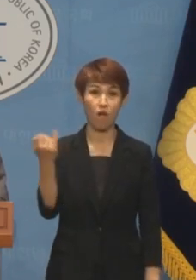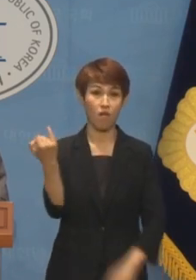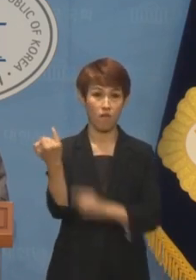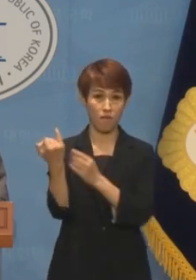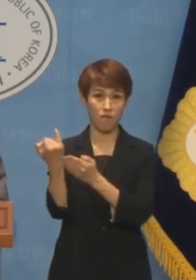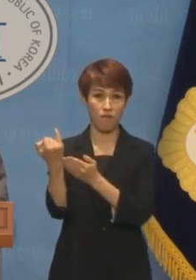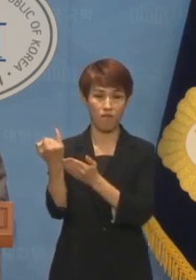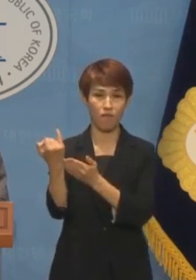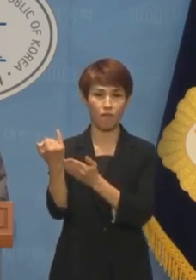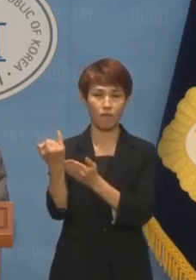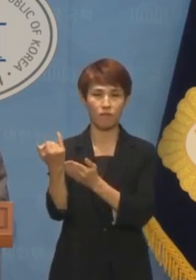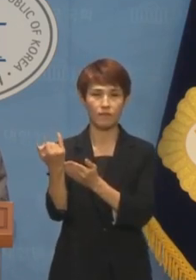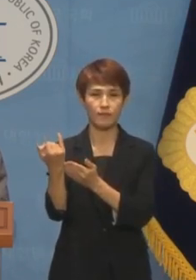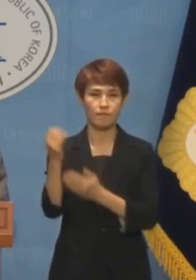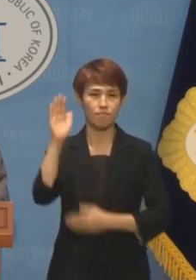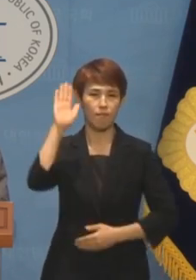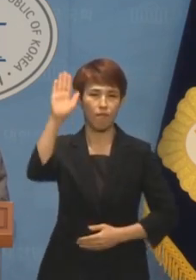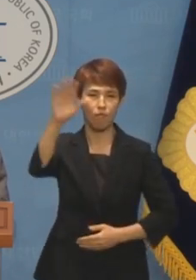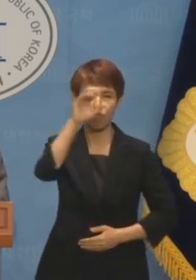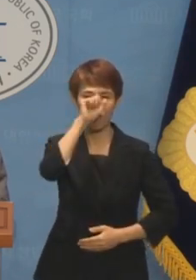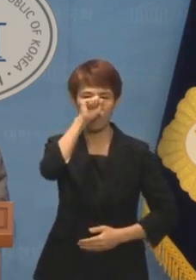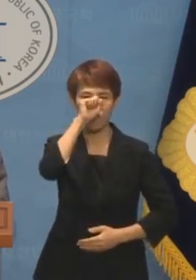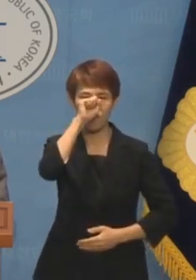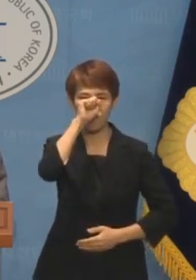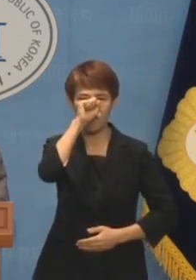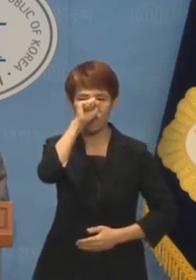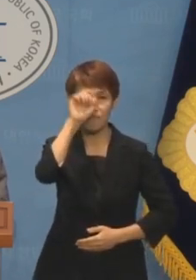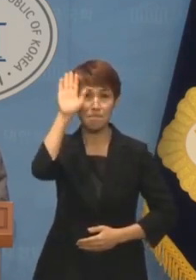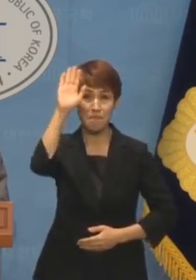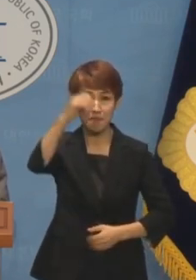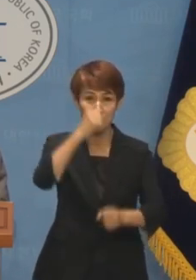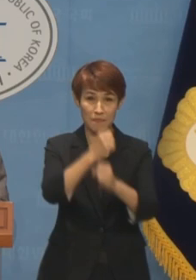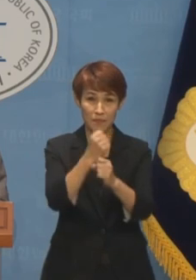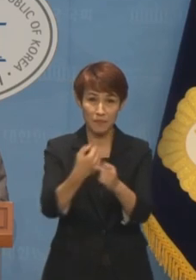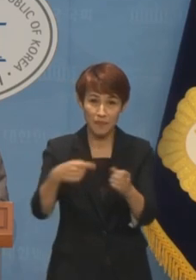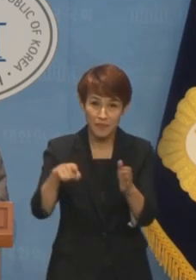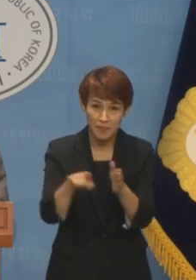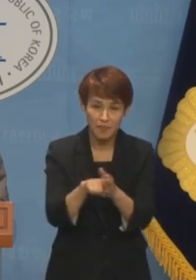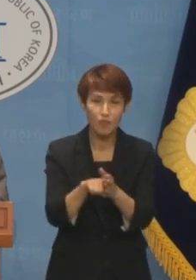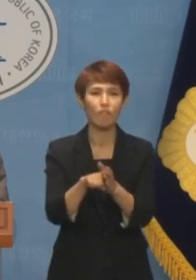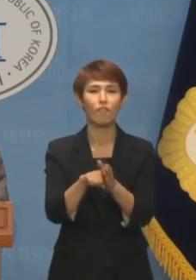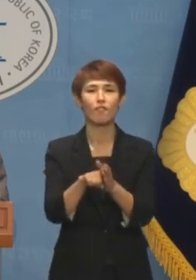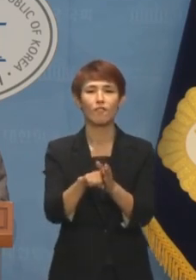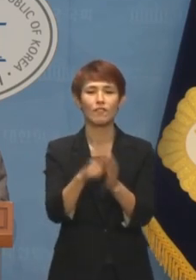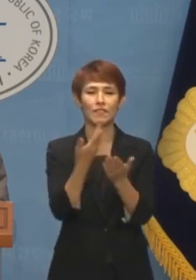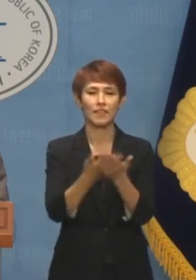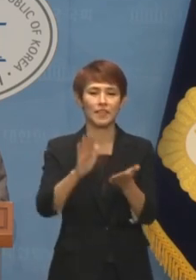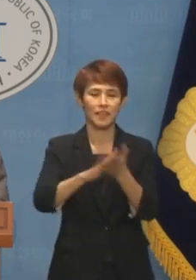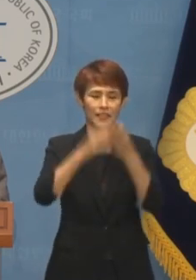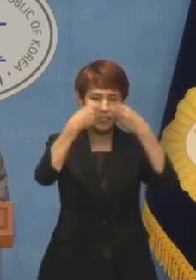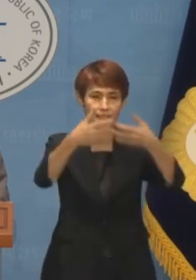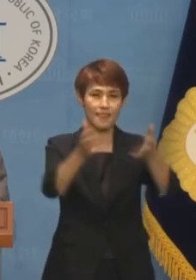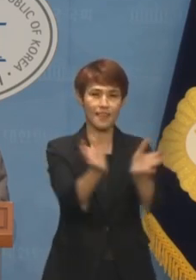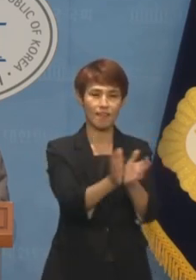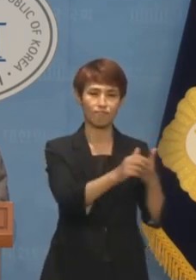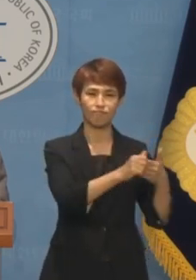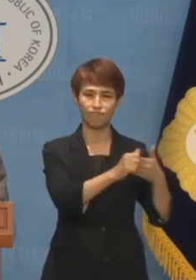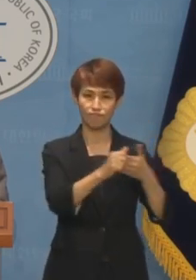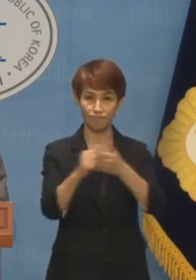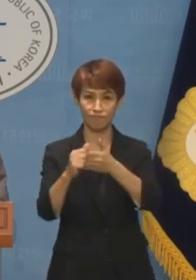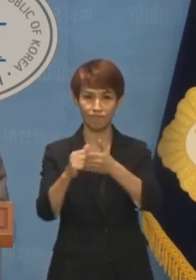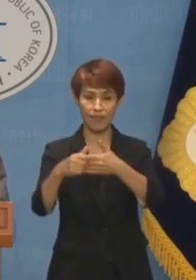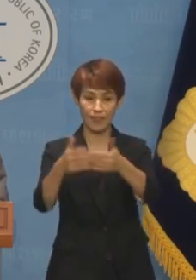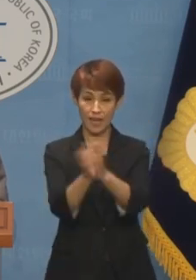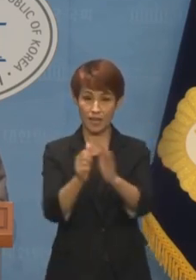후보는 오늘보다 나은 내일을 위해 노력하는 우리 개혁신당을 이끌어갈